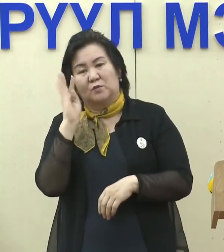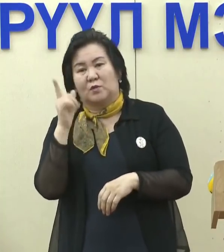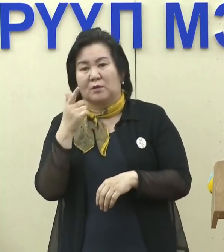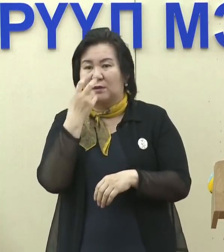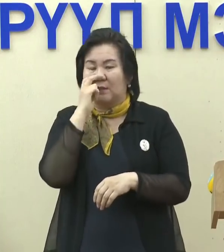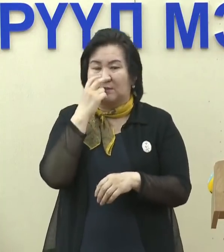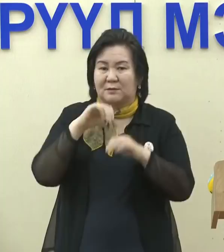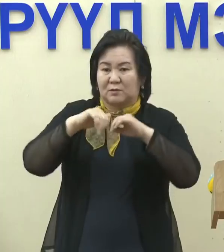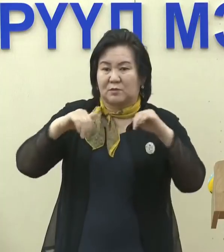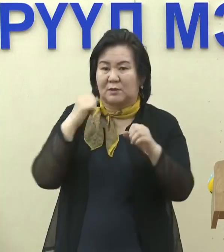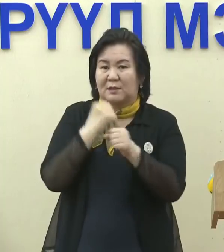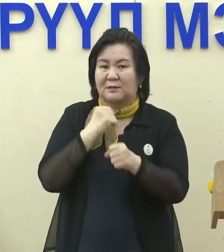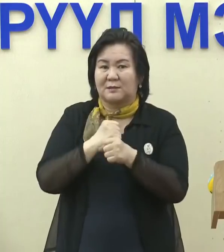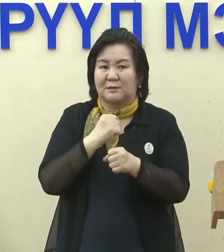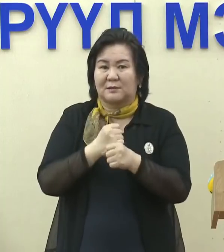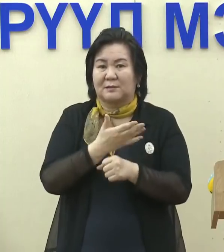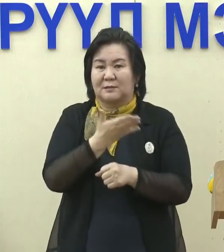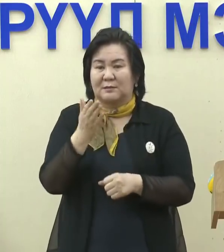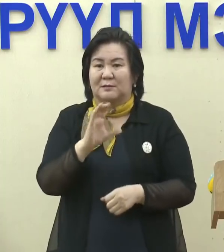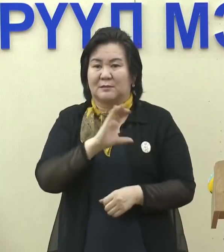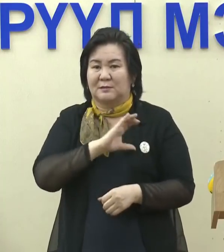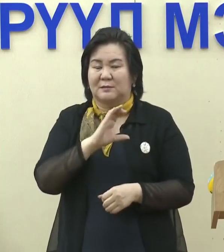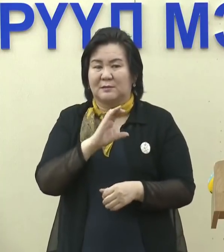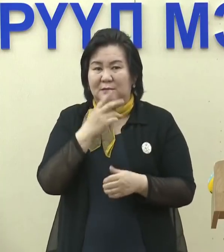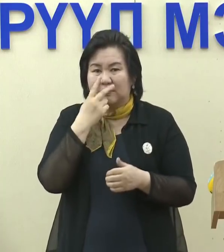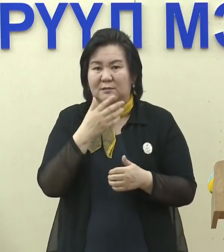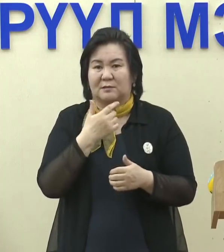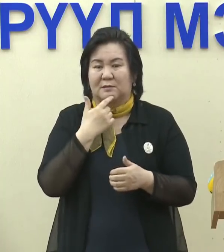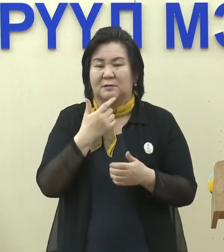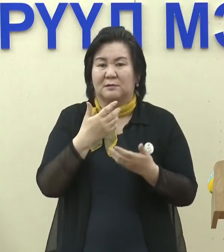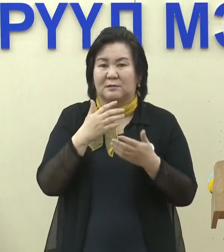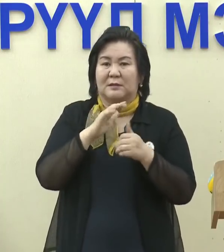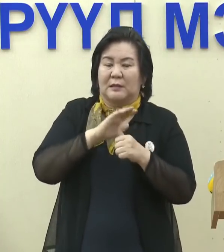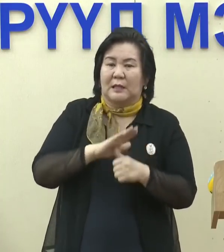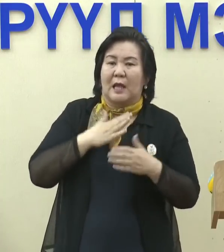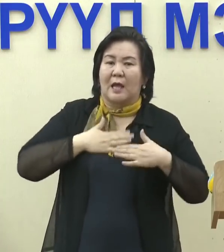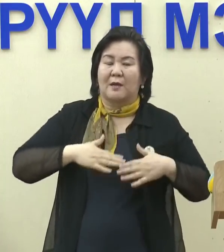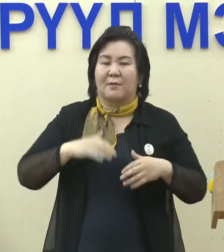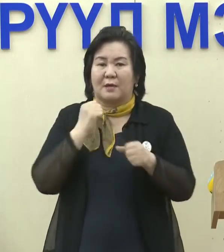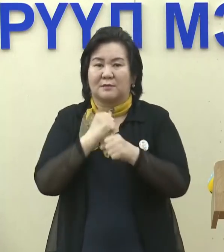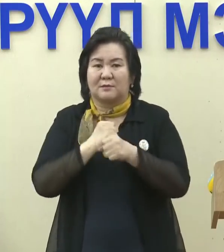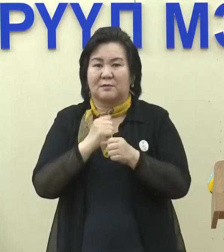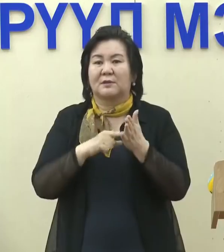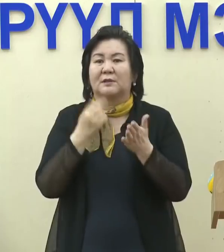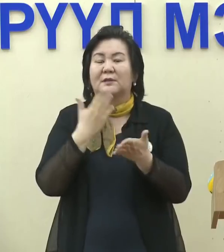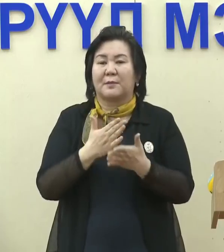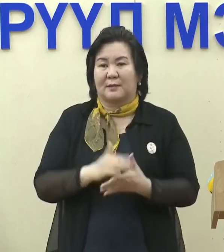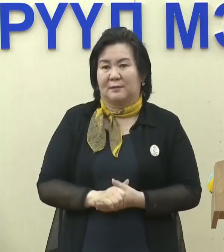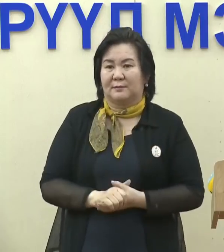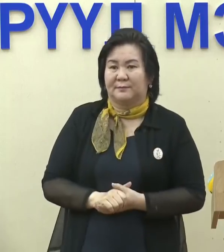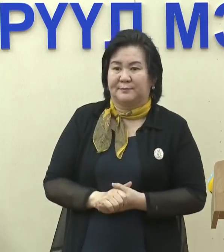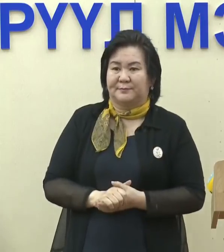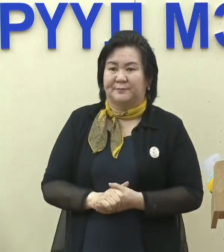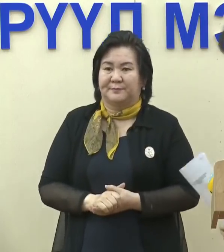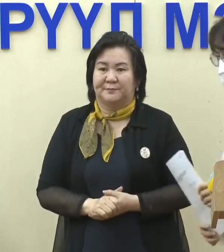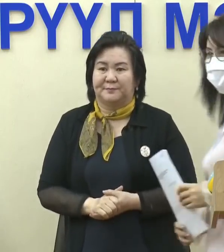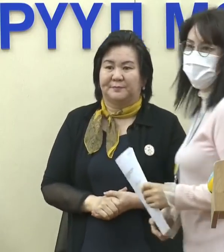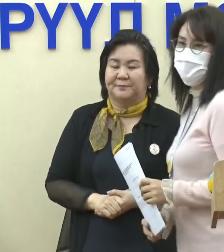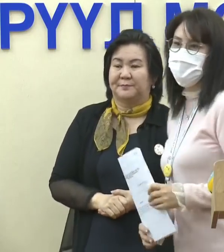тийм тусгаарлан ажиллаж явах үед нь бас энэ сэтгэл санааны дарамт үзүүлэхгүй бас тайван ажиллах талаас нь анхаарч байвал зүгээр байна.